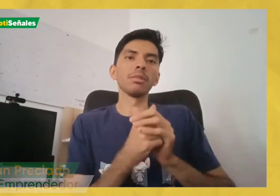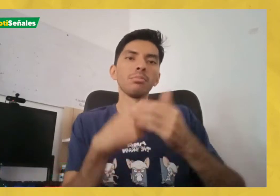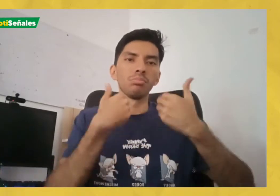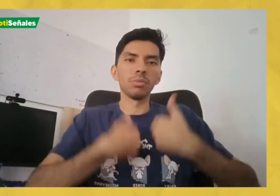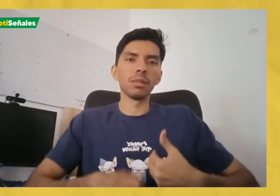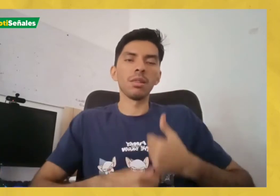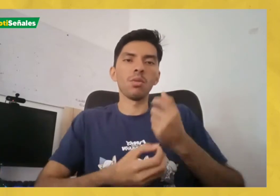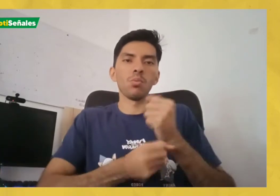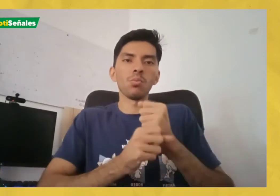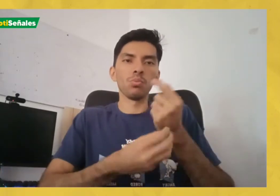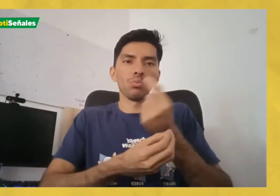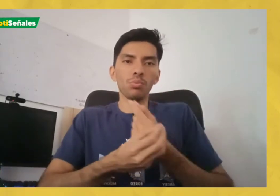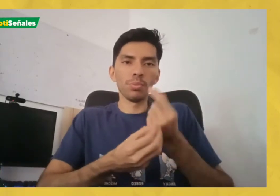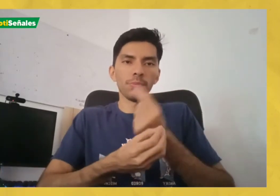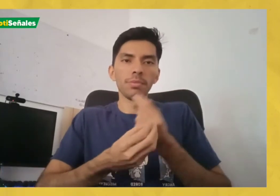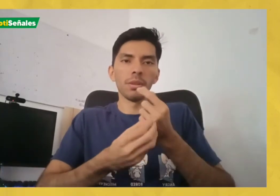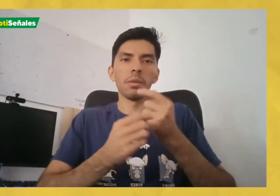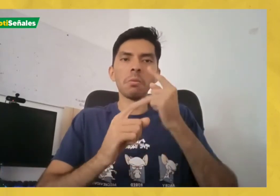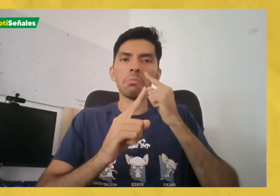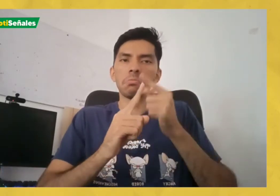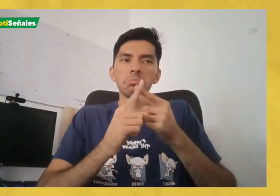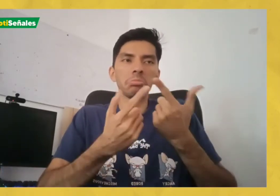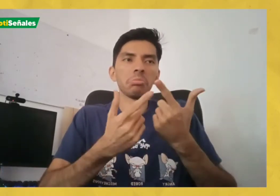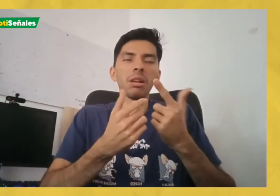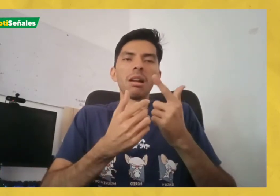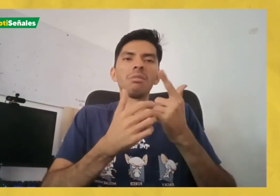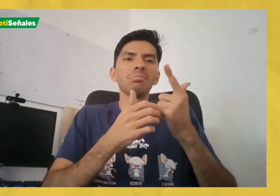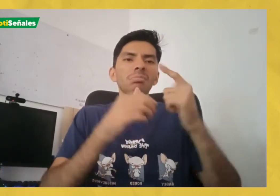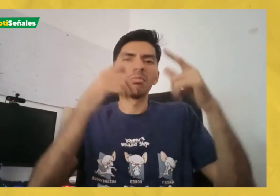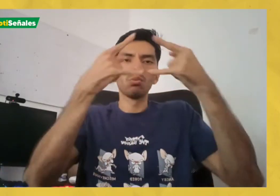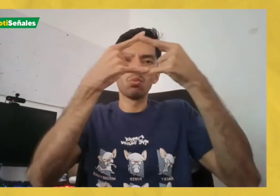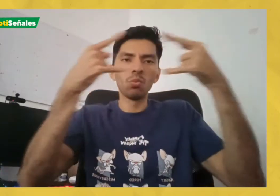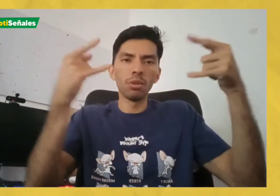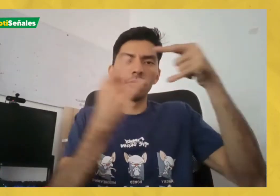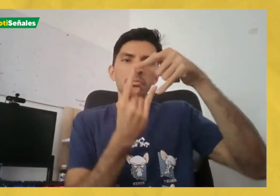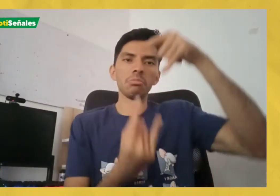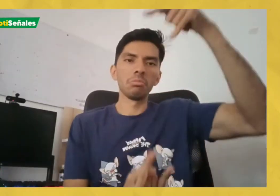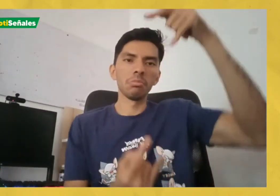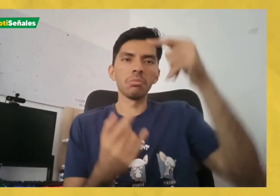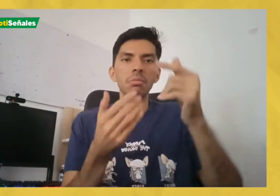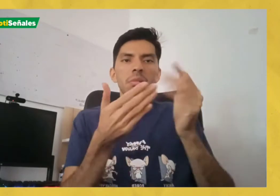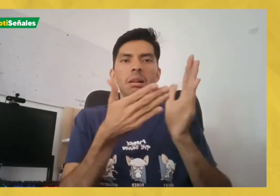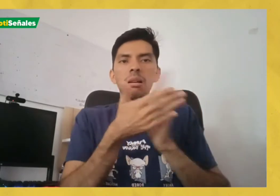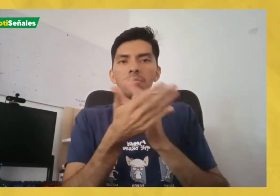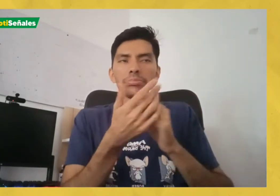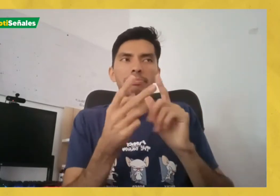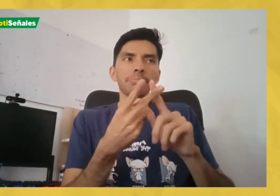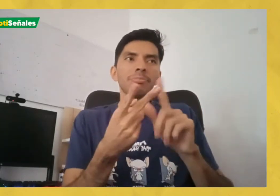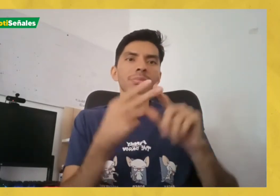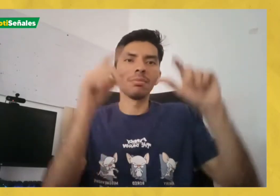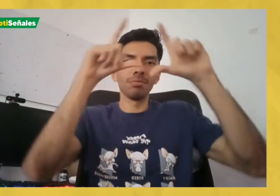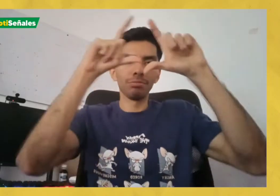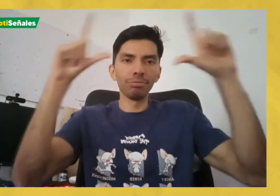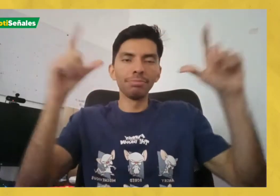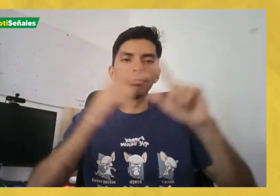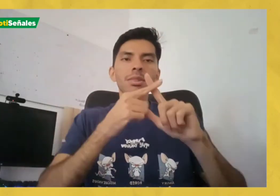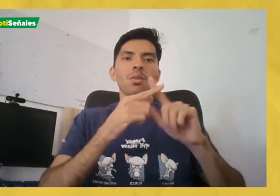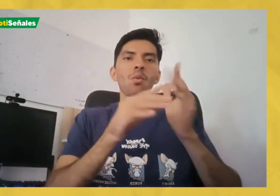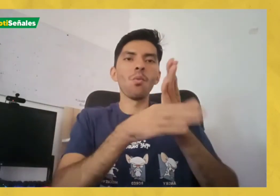bien soy diseñador gráfico he trabajado realizando productos como pendones